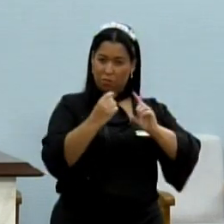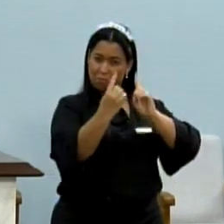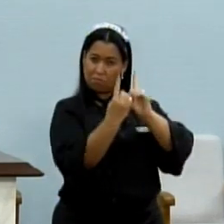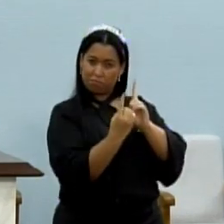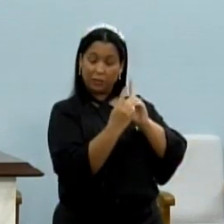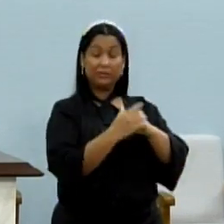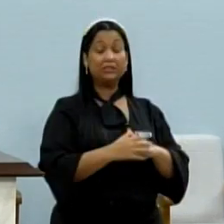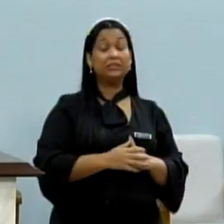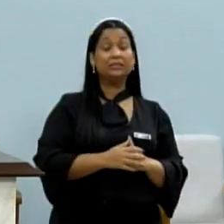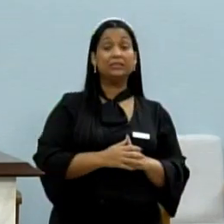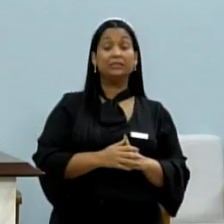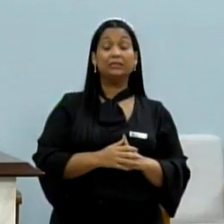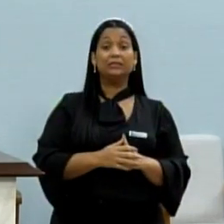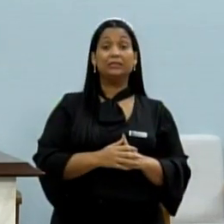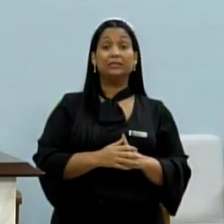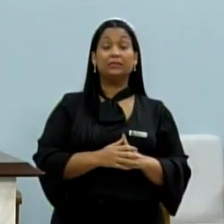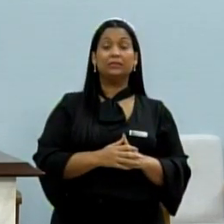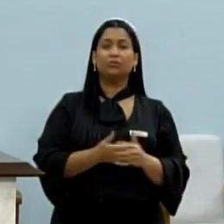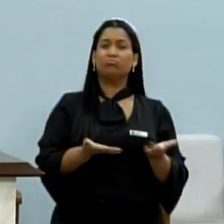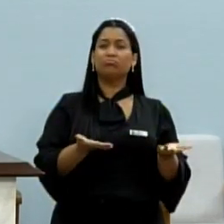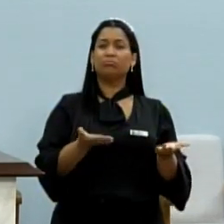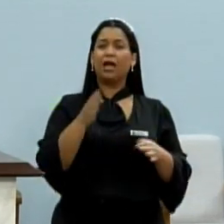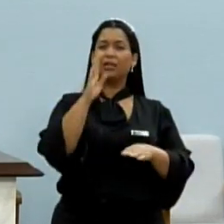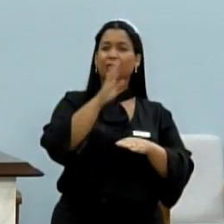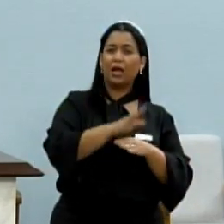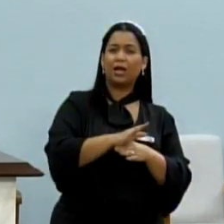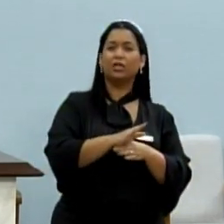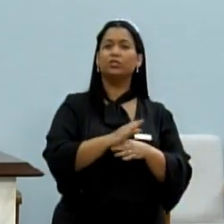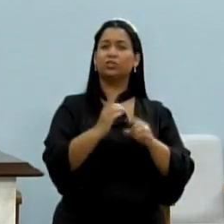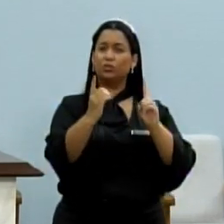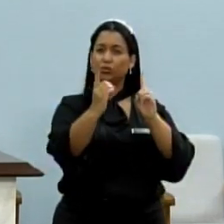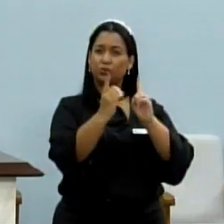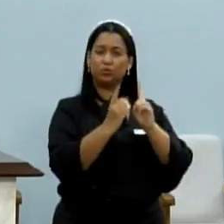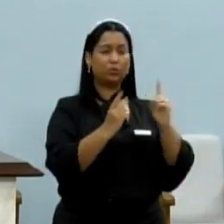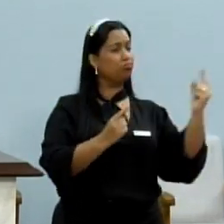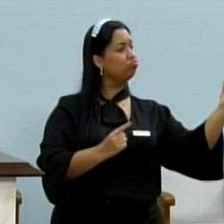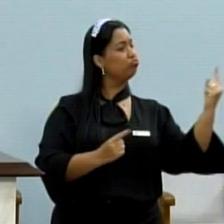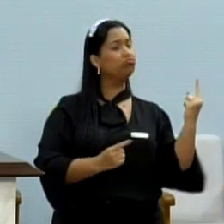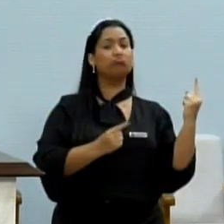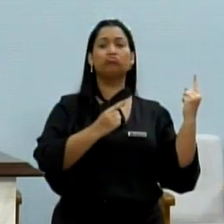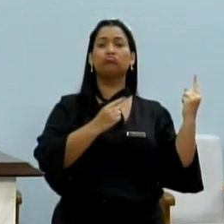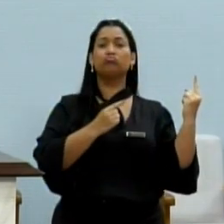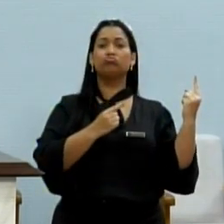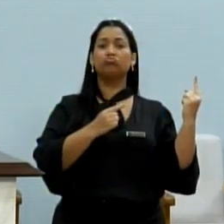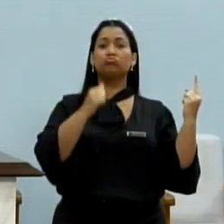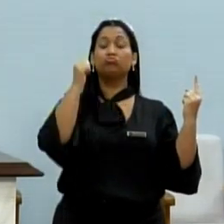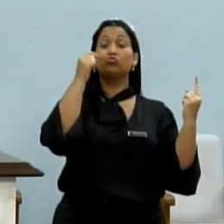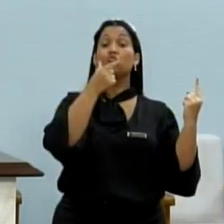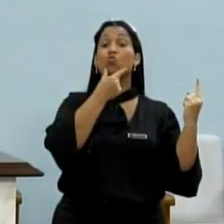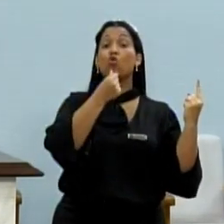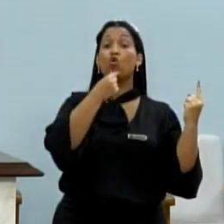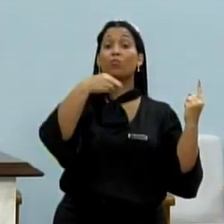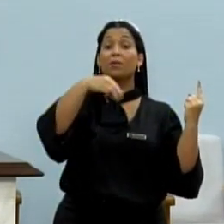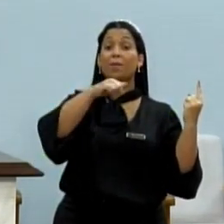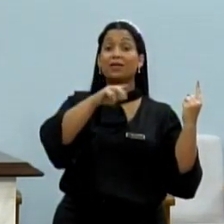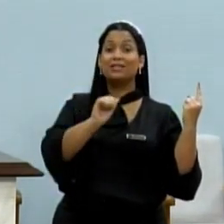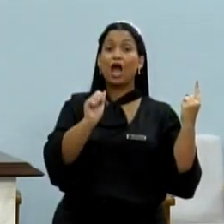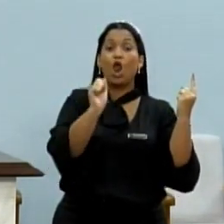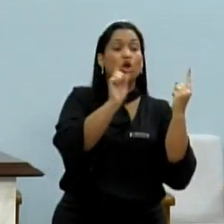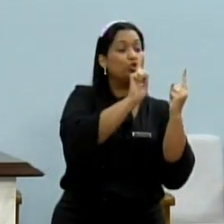dia em que, numa tarde de audiências, adentrou pela porta o Marcelo, acompanhado do seu